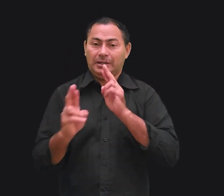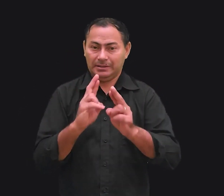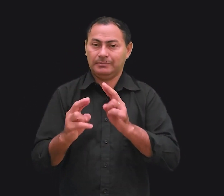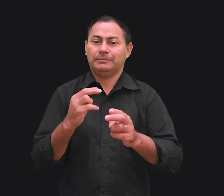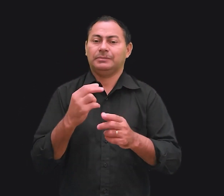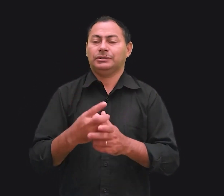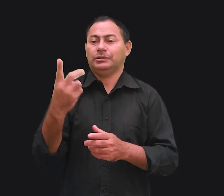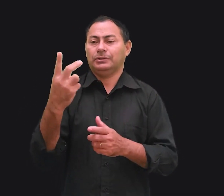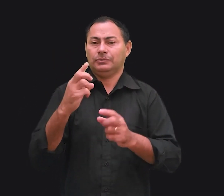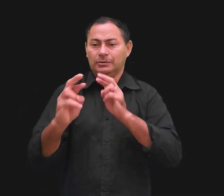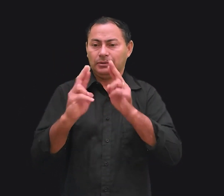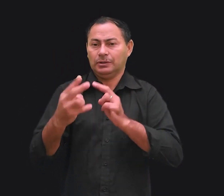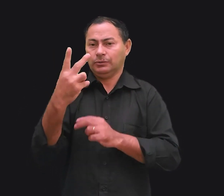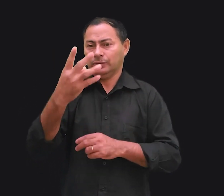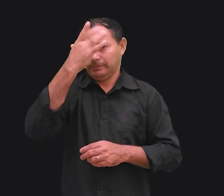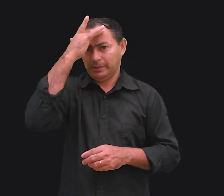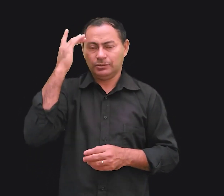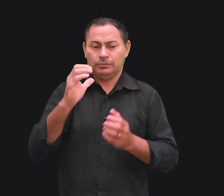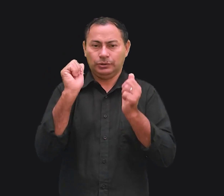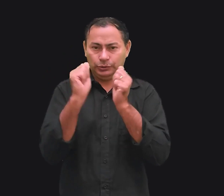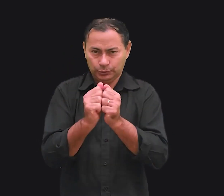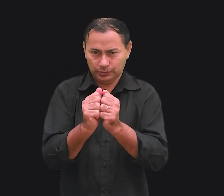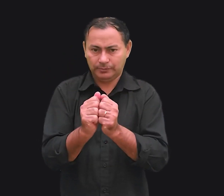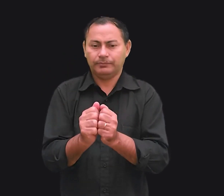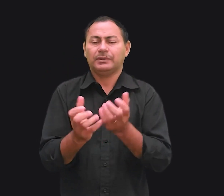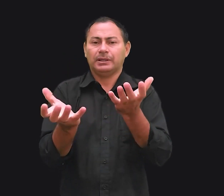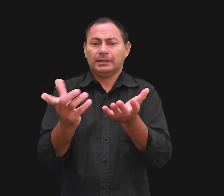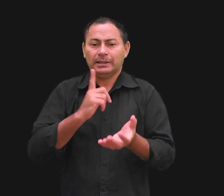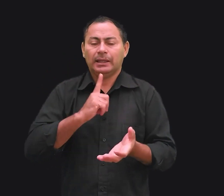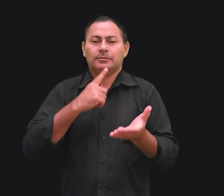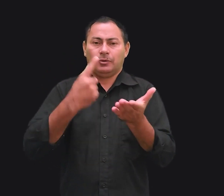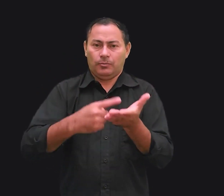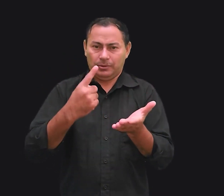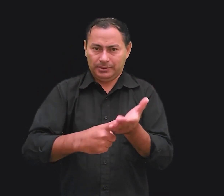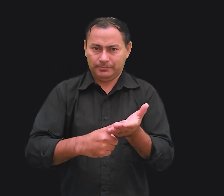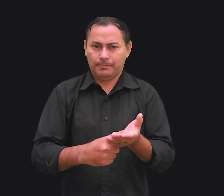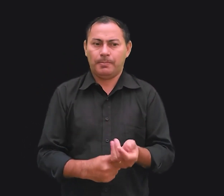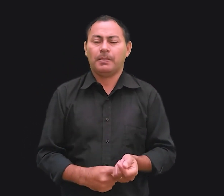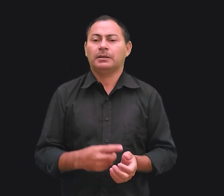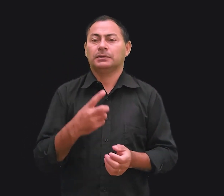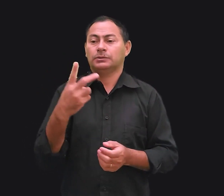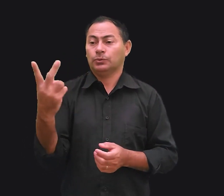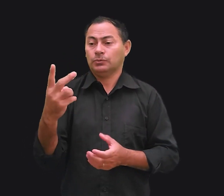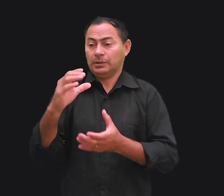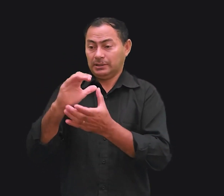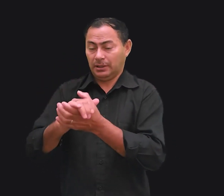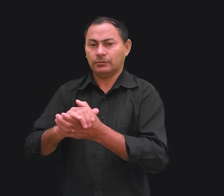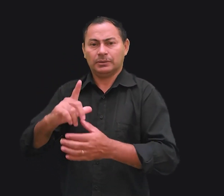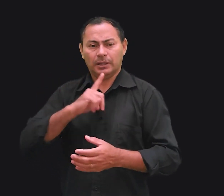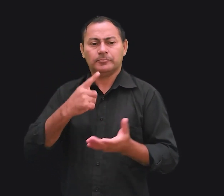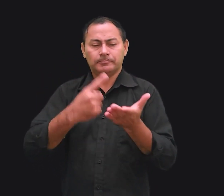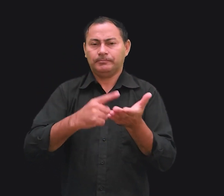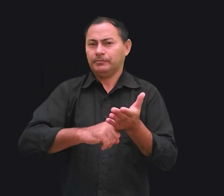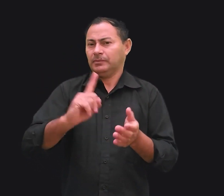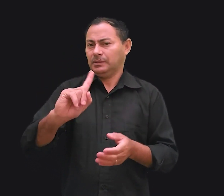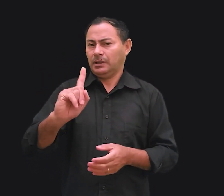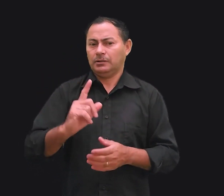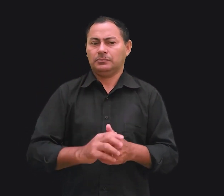o relacionamento de 2 pessoas que vivem juntas e que têm um compromisso. Se um casal tem um compromisso, mas não